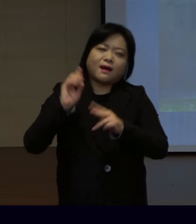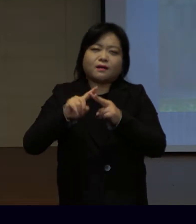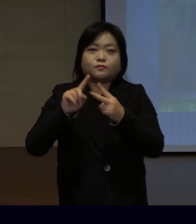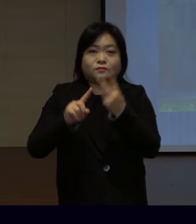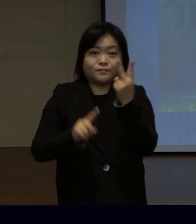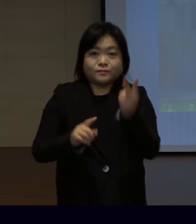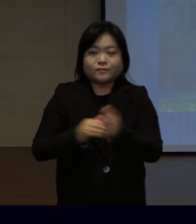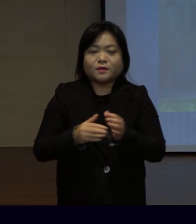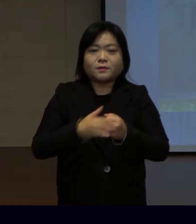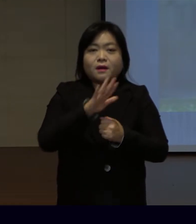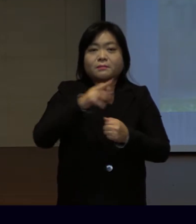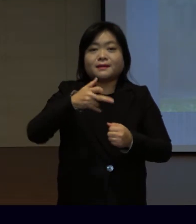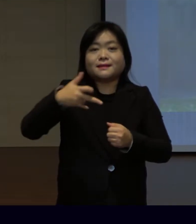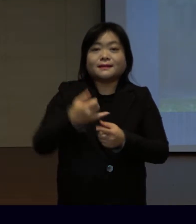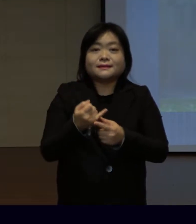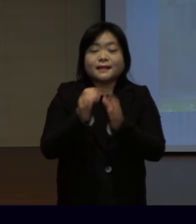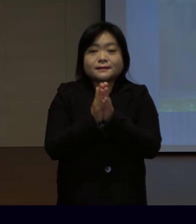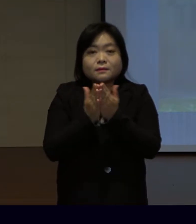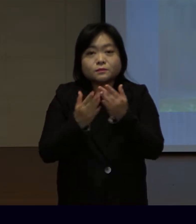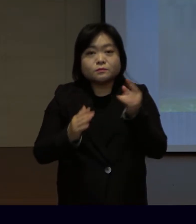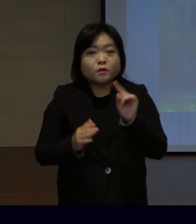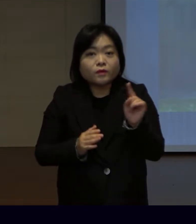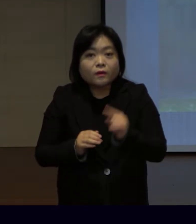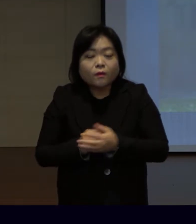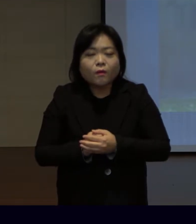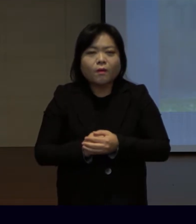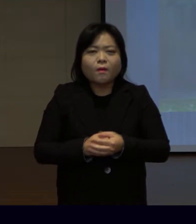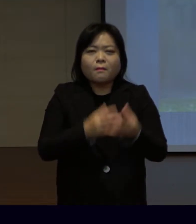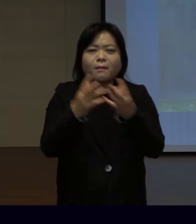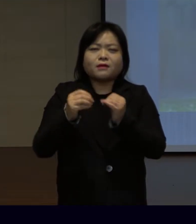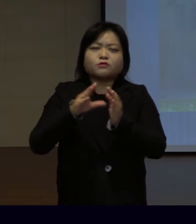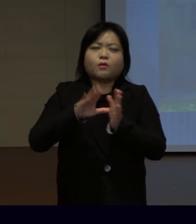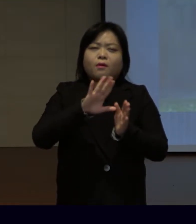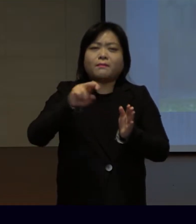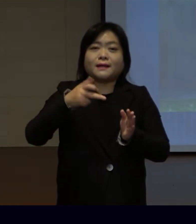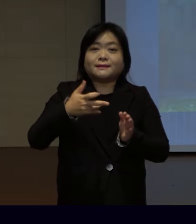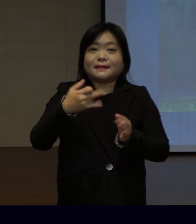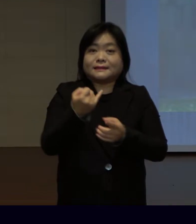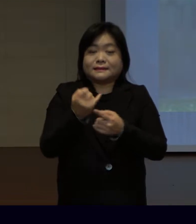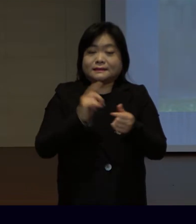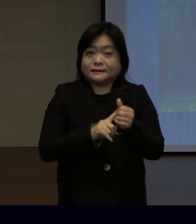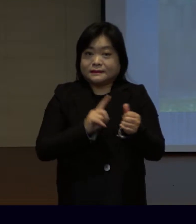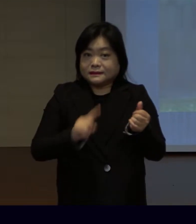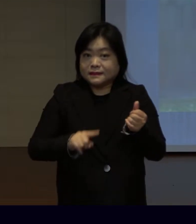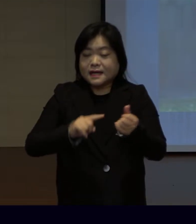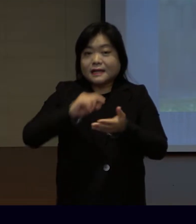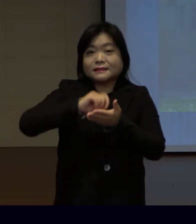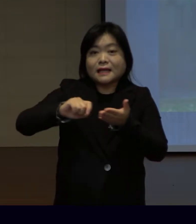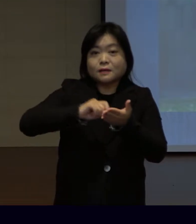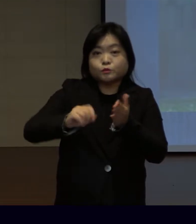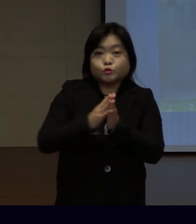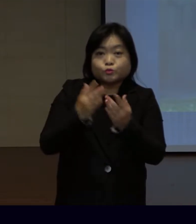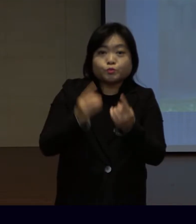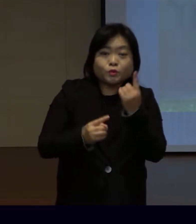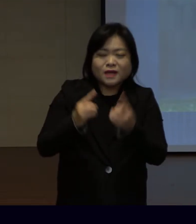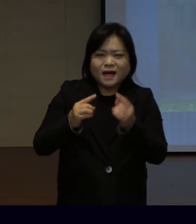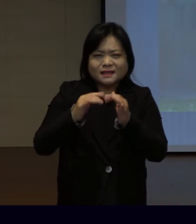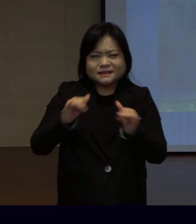이 사람은 도대체 작품이 어땠고, 근데 많은 경우에 발자크에 대해서는 사실 작품보다 이 사람의 인생이